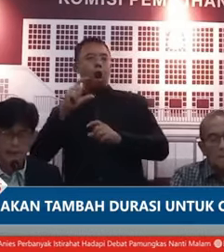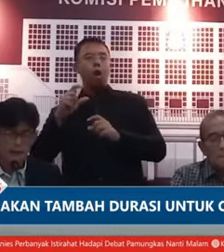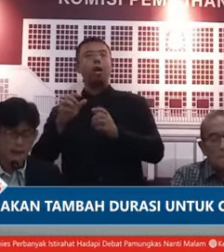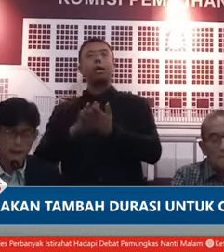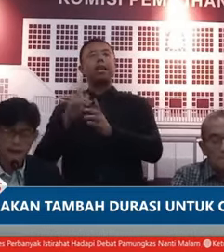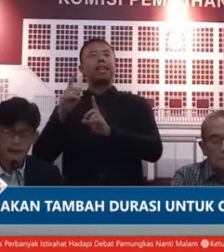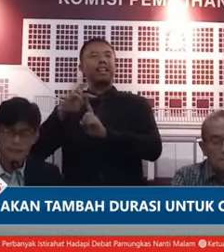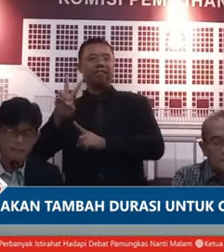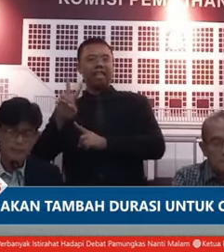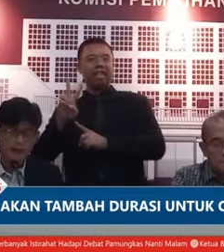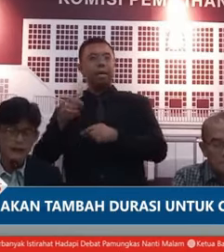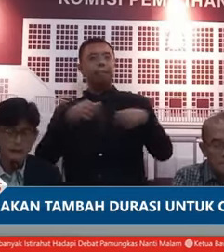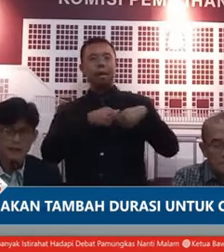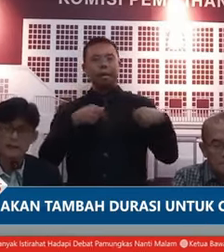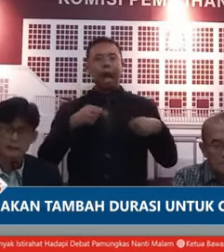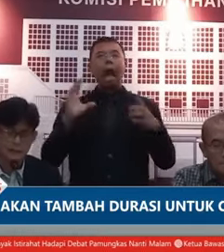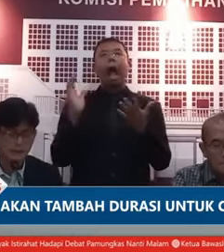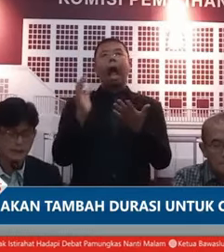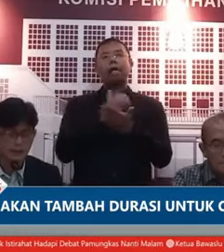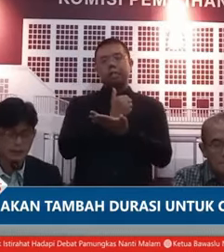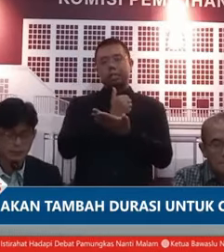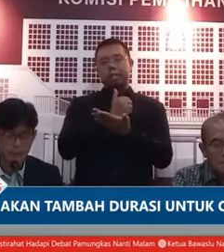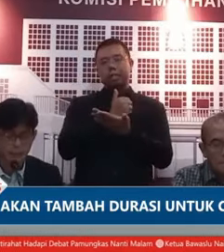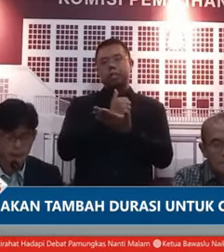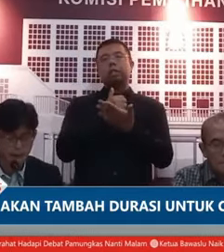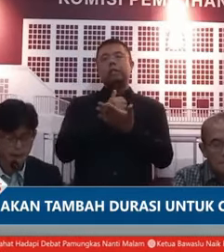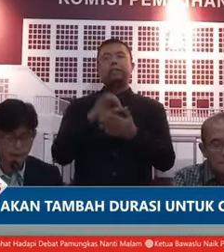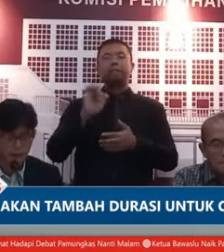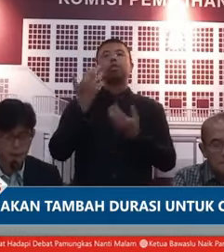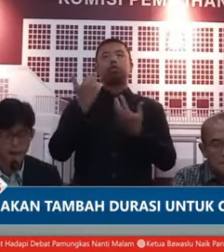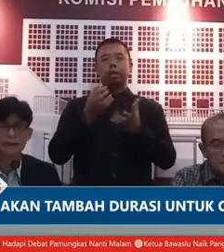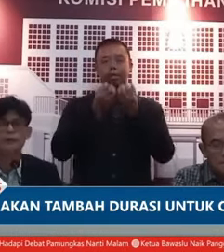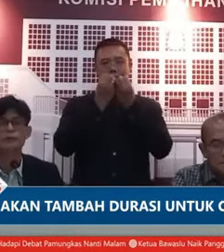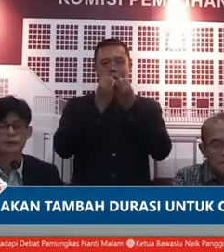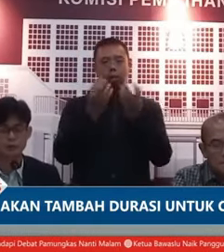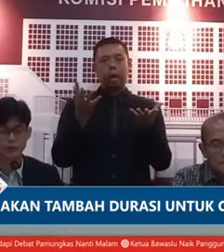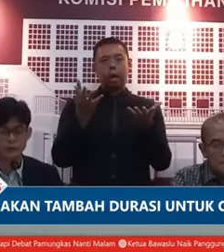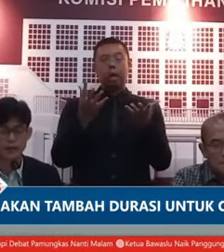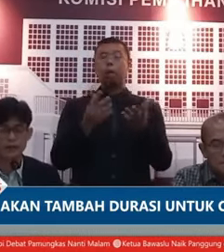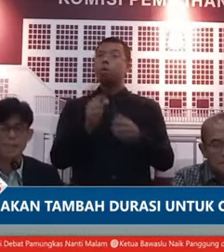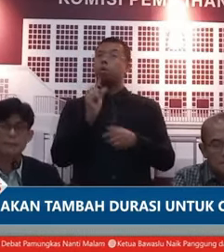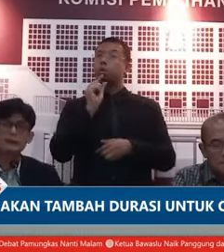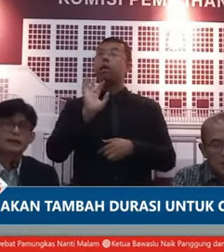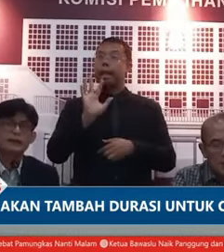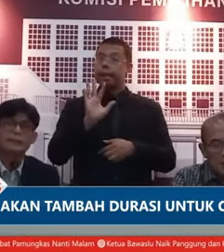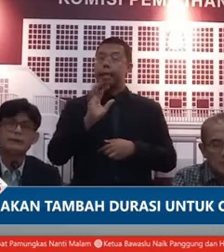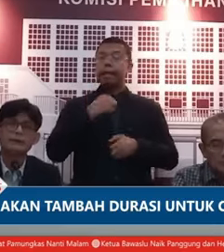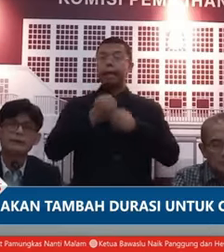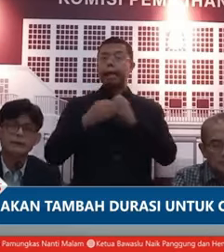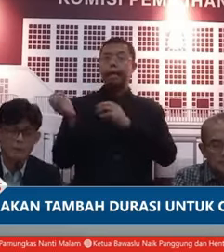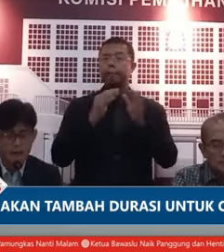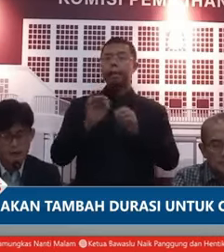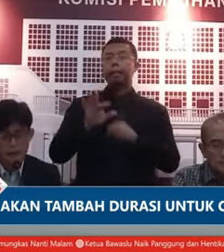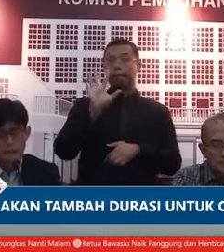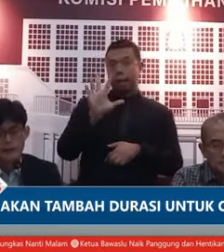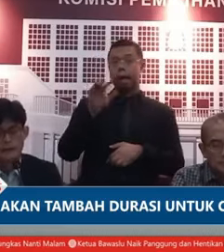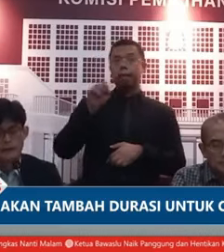menit. Menurut Agus, penambahan durasi bukan hal yang baru, karena menurutnya hal tersebut pernah dilakukan saat debat pada